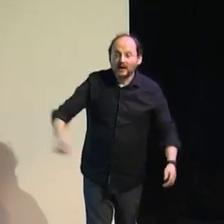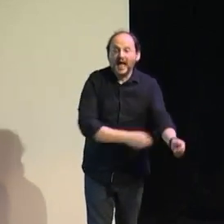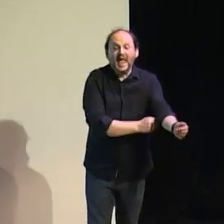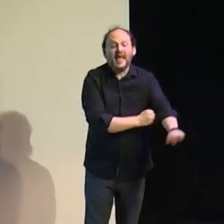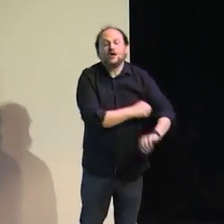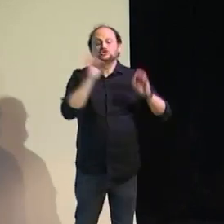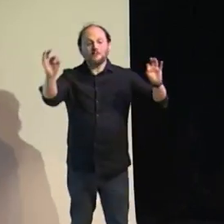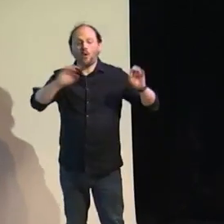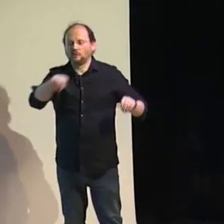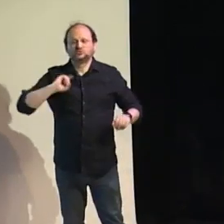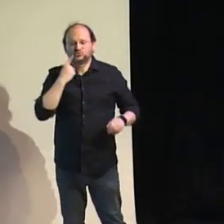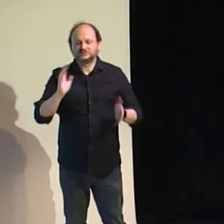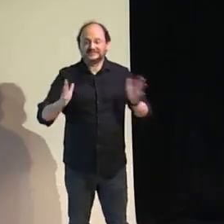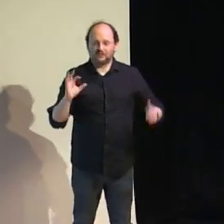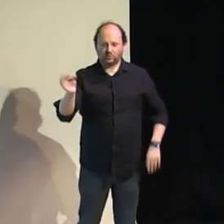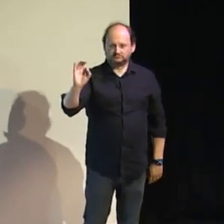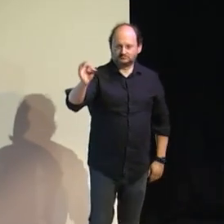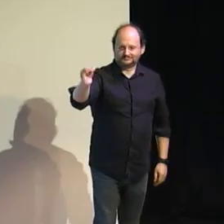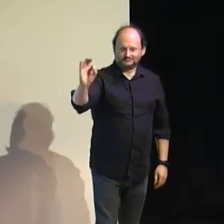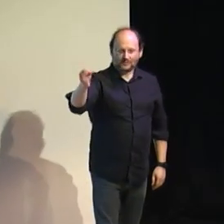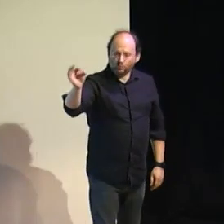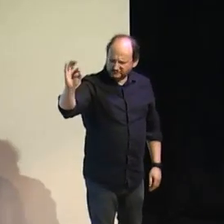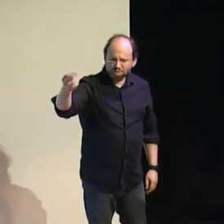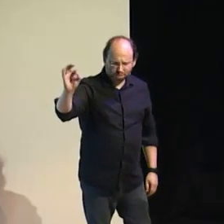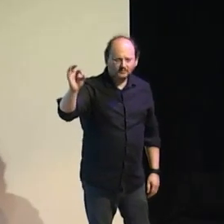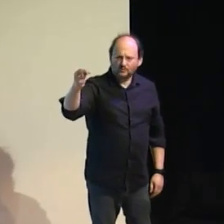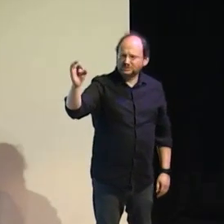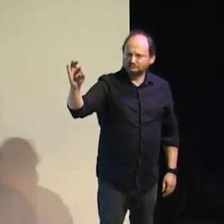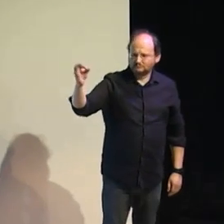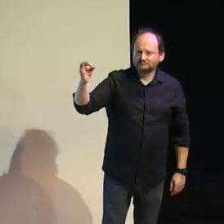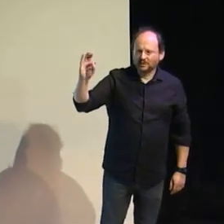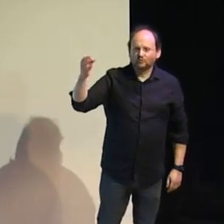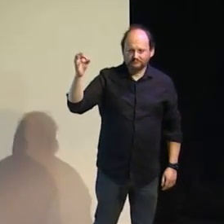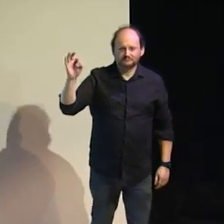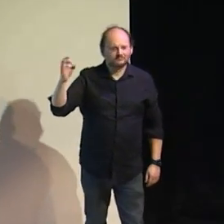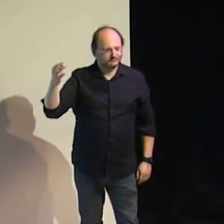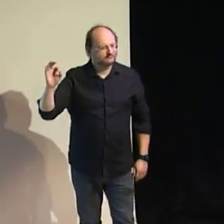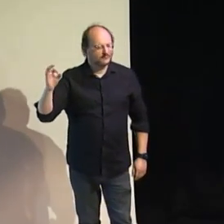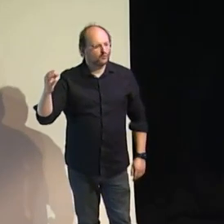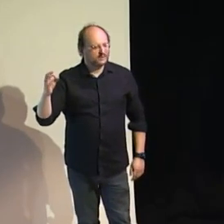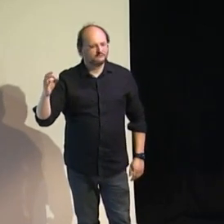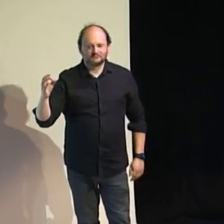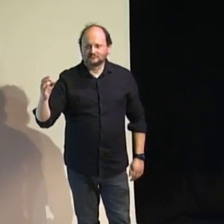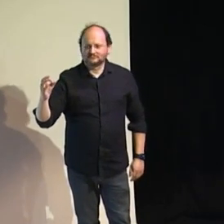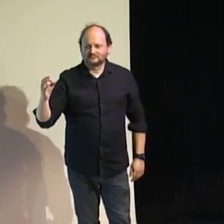utilisait la même configuration. Et justement, aujourd'hui, les sourds disent oui de cette manière-là. Oui.